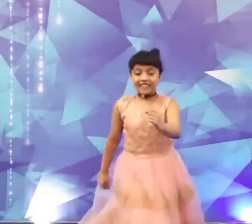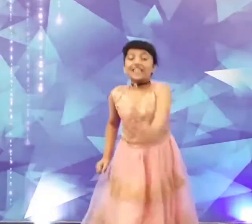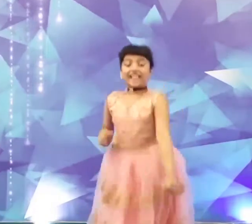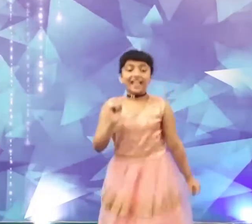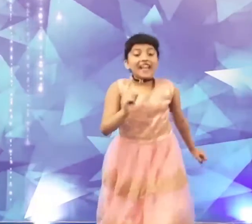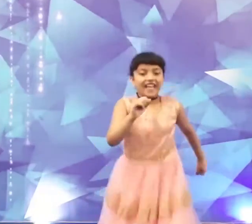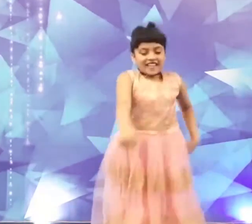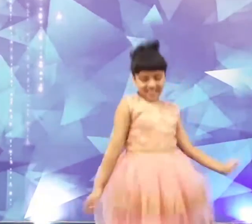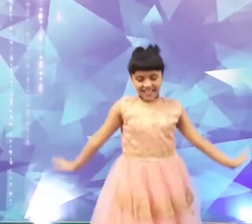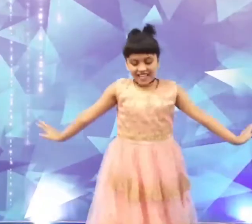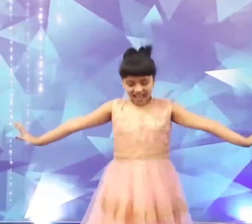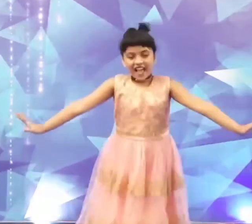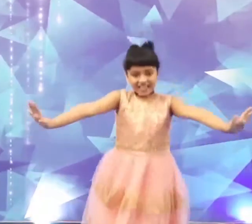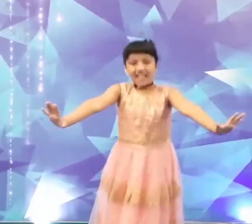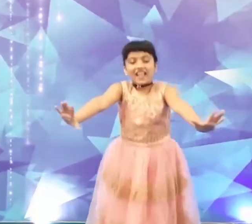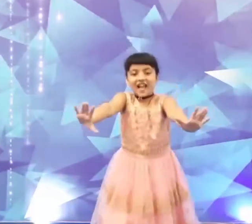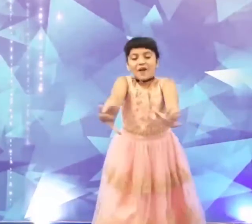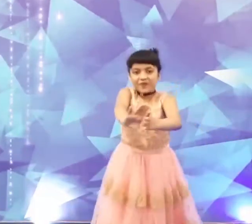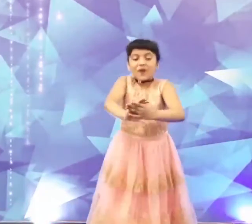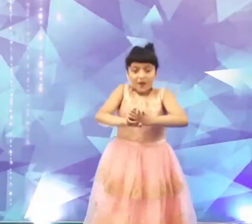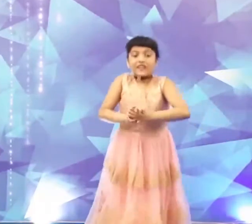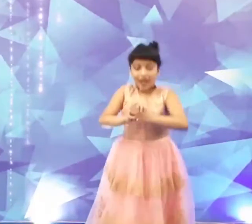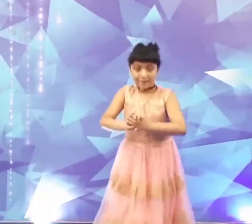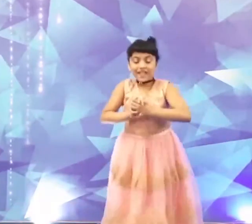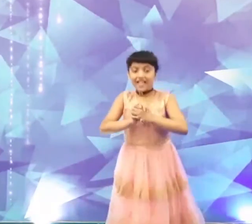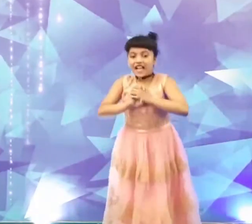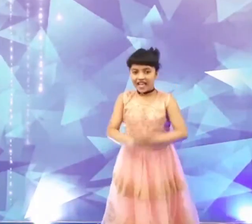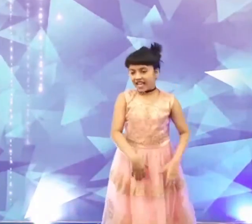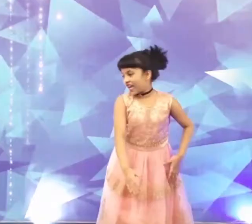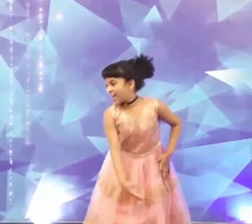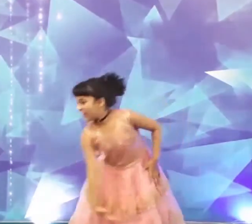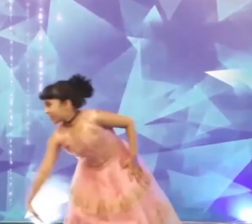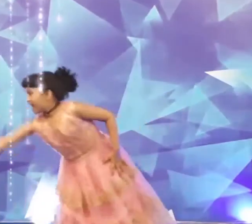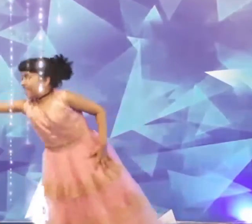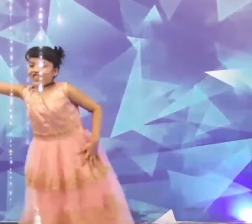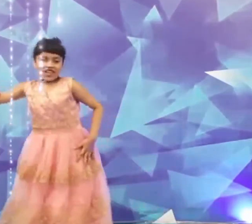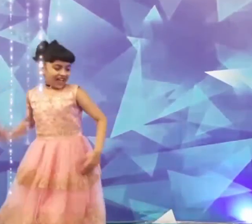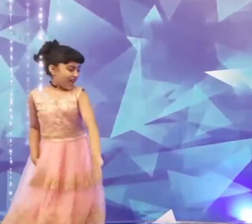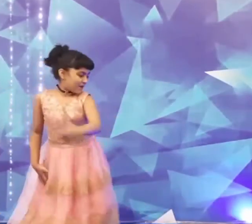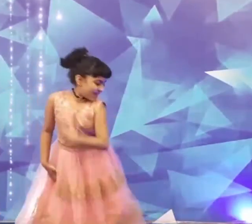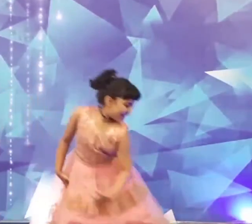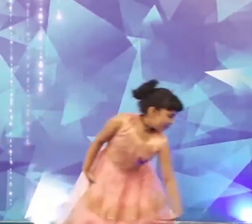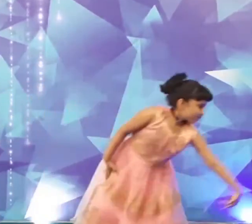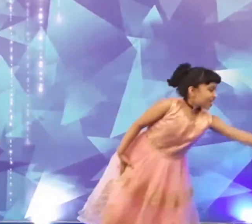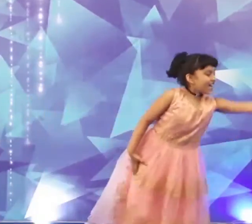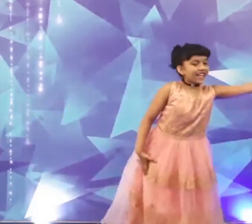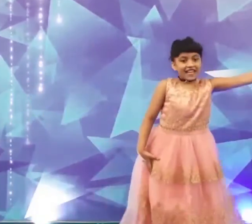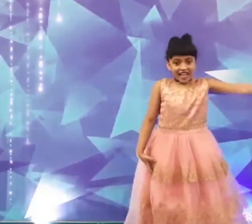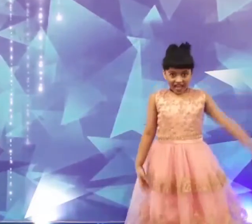तो चलते रहे, तेरा हाथ हाथ हम तो थामे रहे। चाहे जहां भी